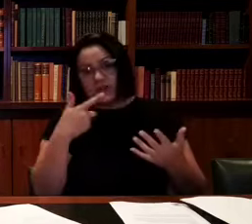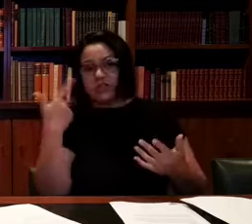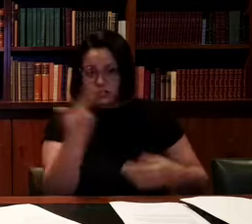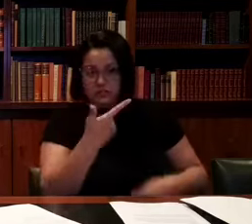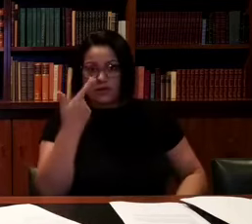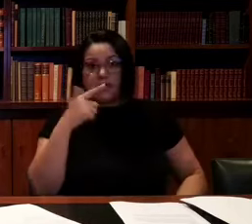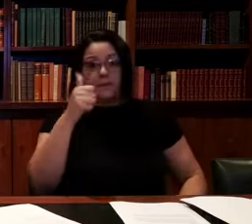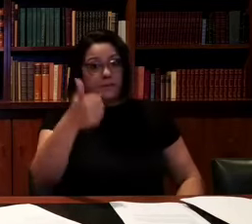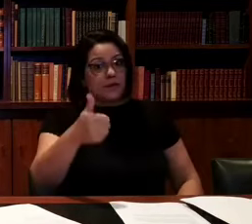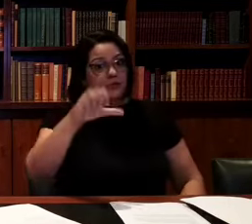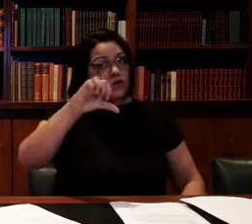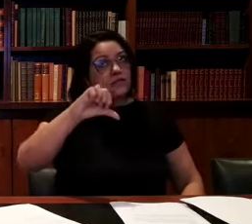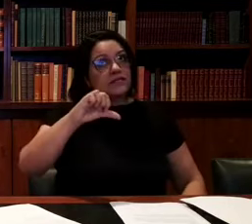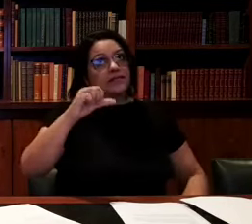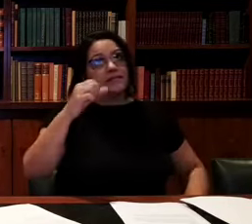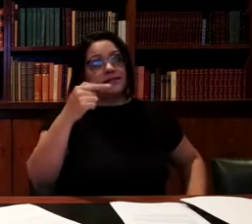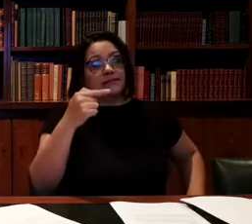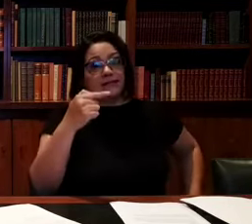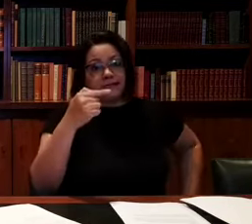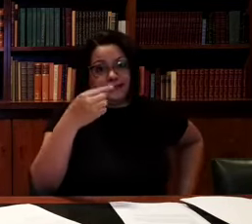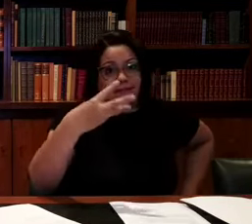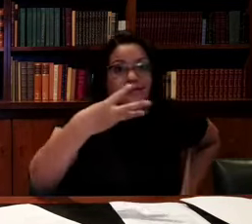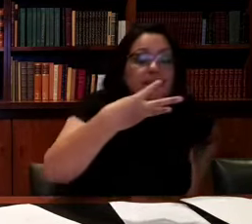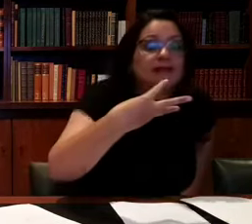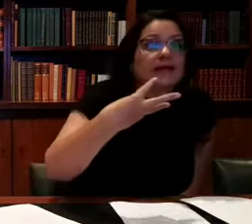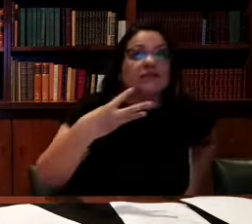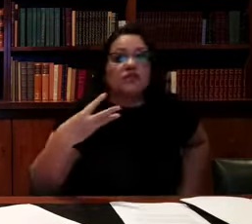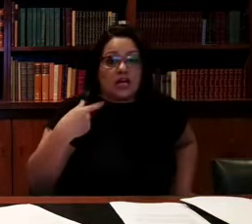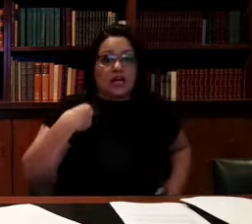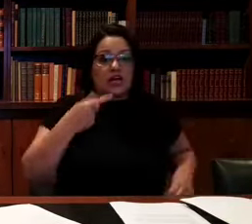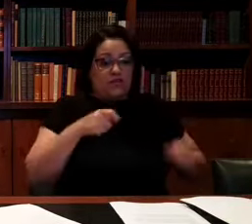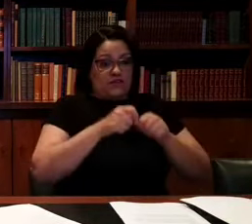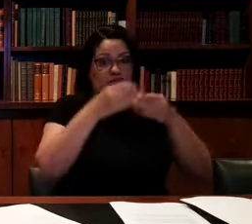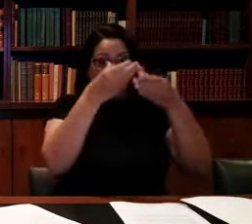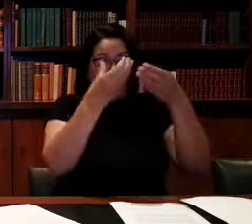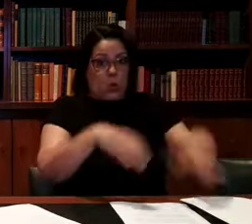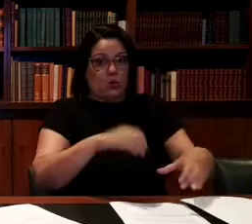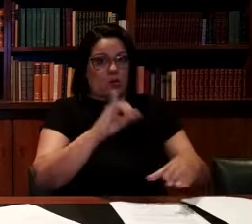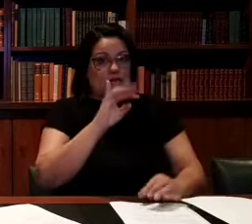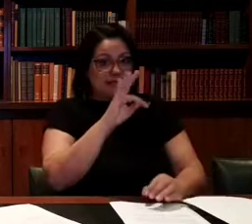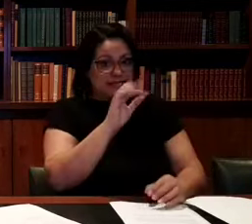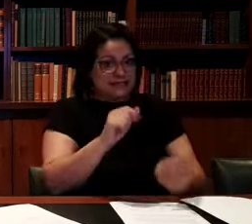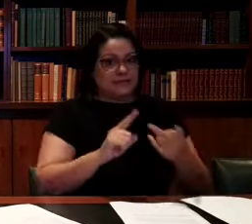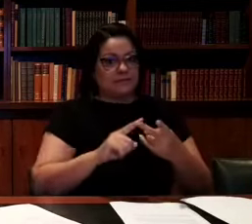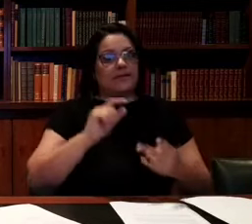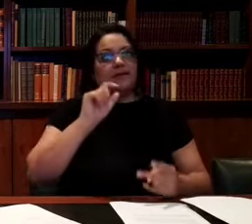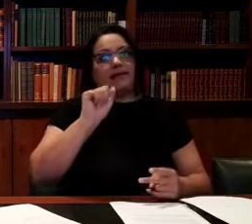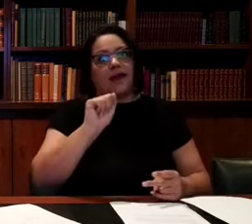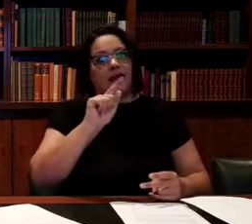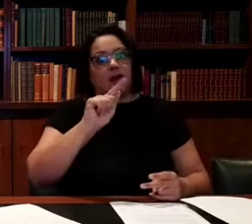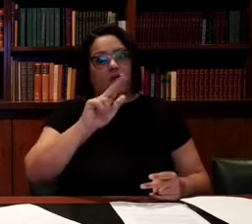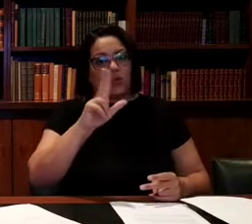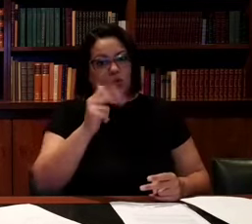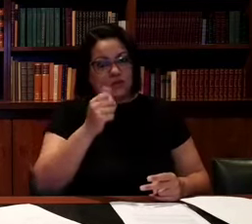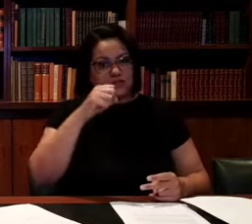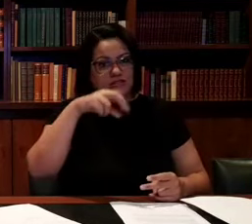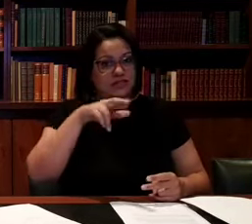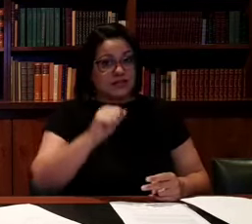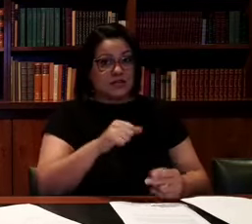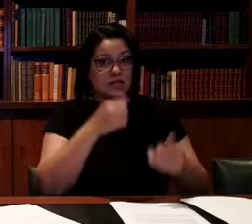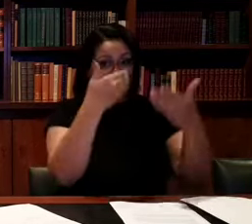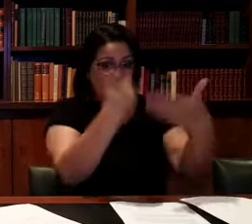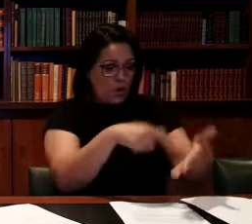em 1973 eu prestei concurso p****** e para academia das Agulhas Negras foi muito bom e